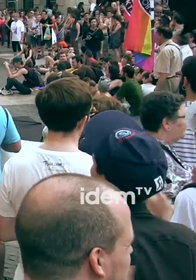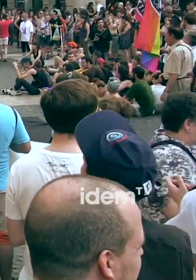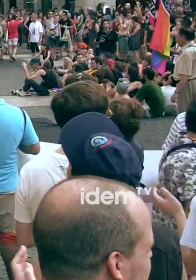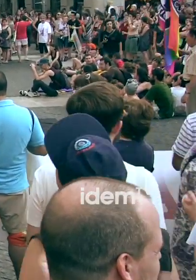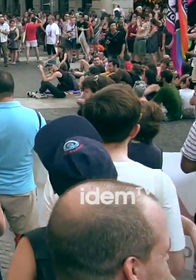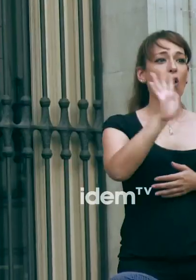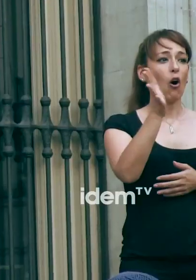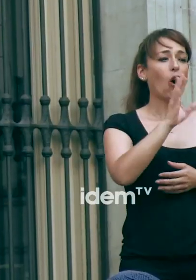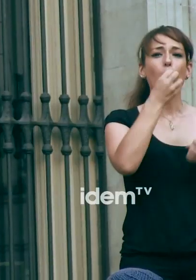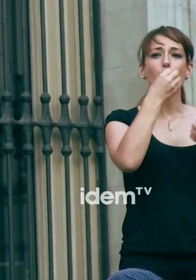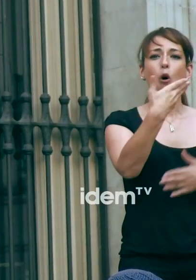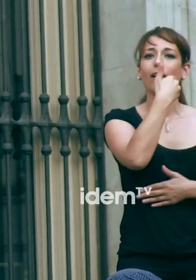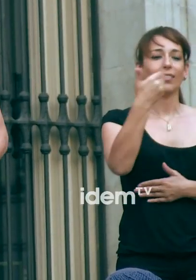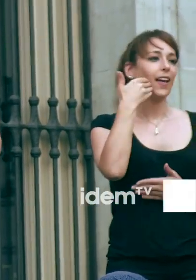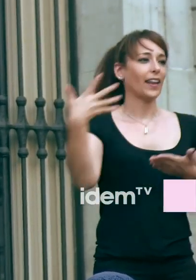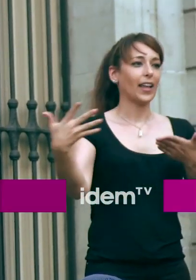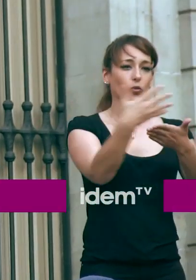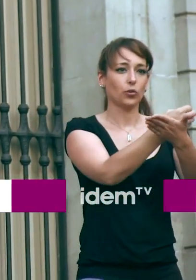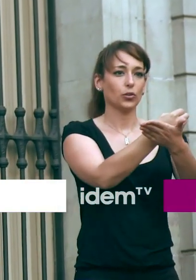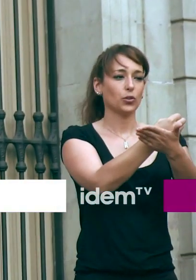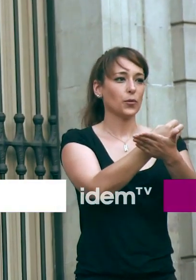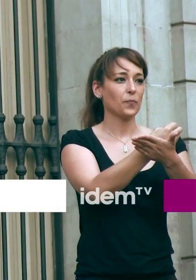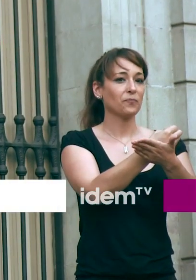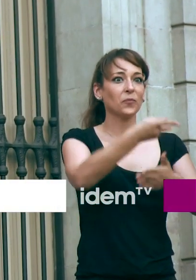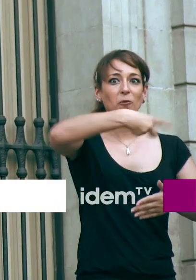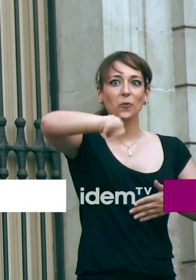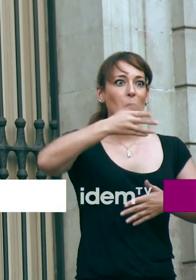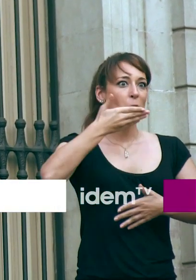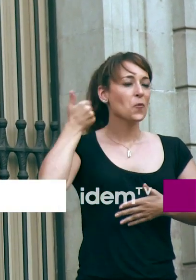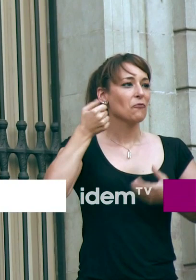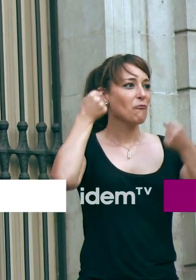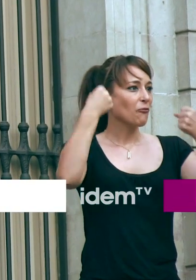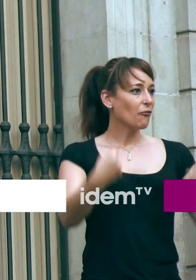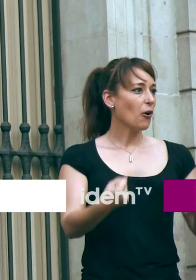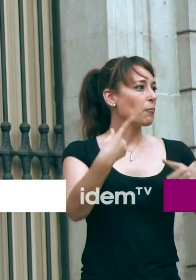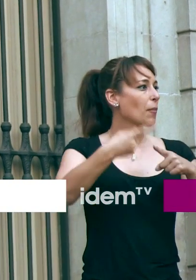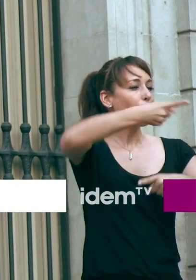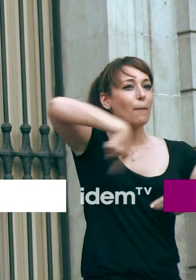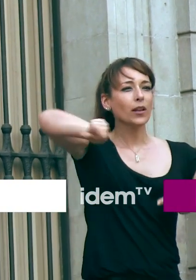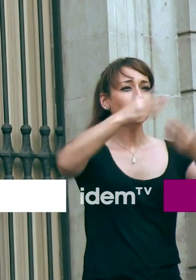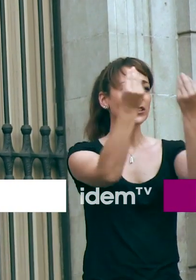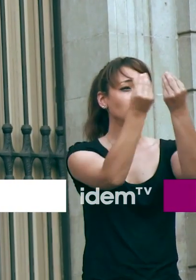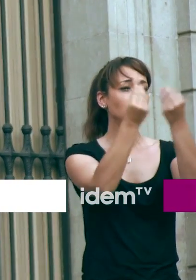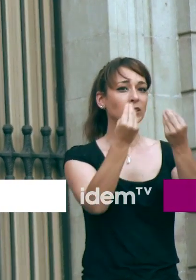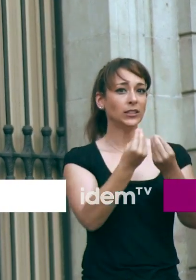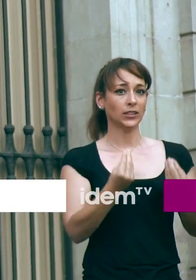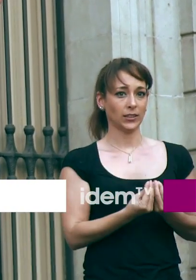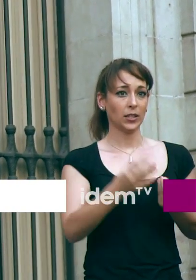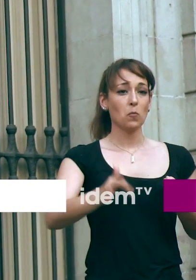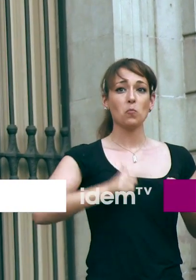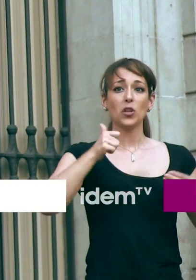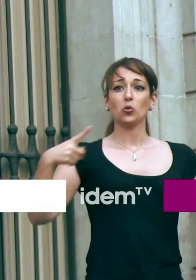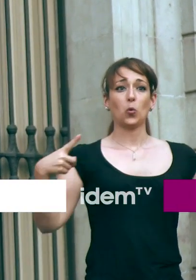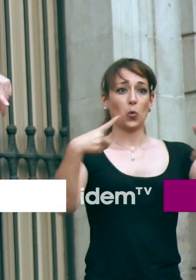Hola, se'm sent? Bona tarda a tots. Fa goig veure una plaça plena mentre hi ha un pride